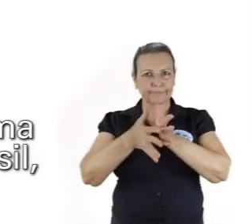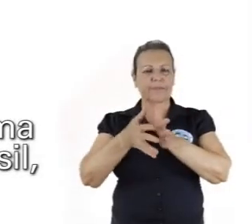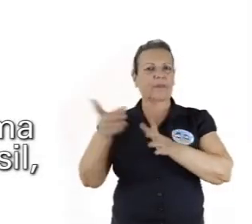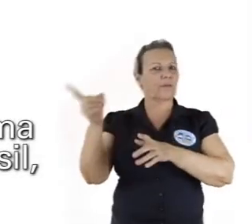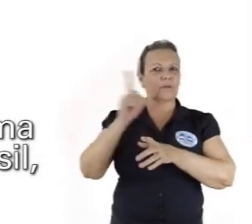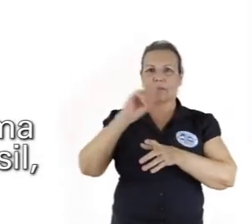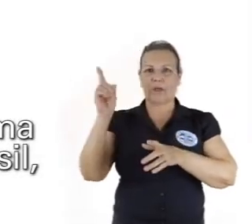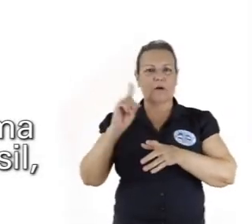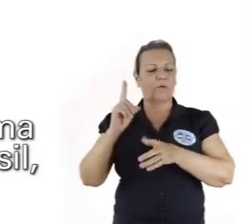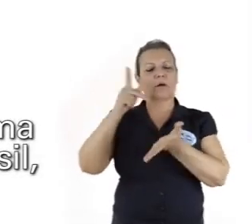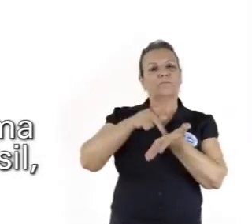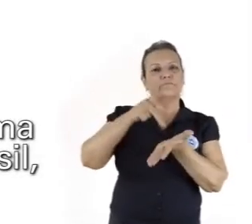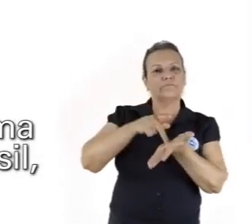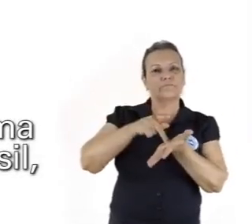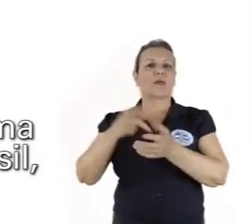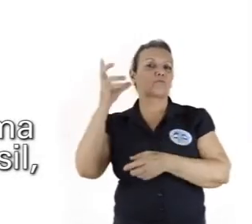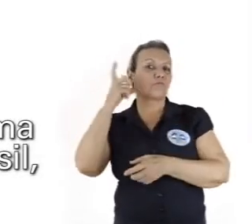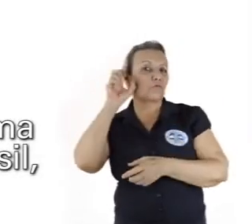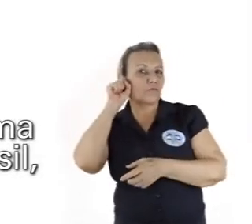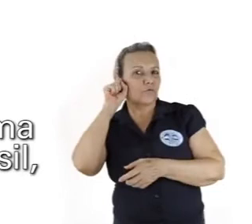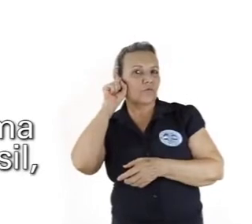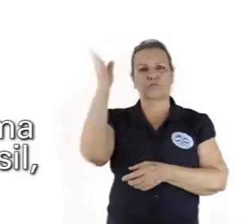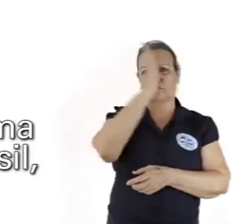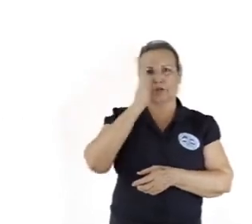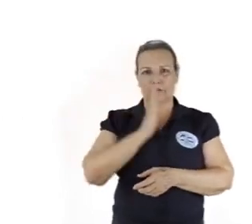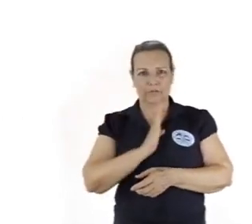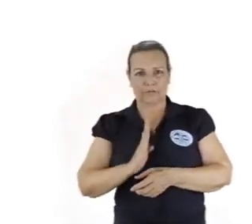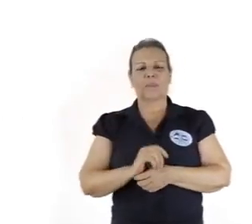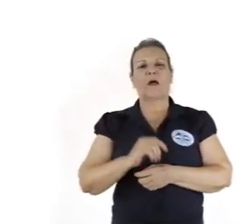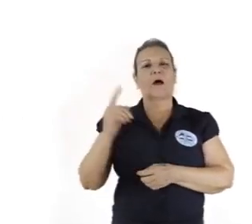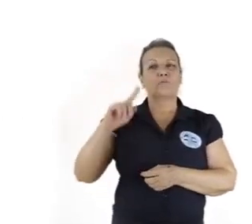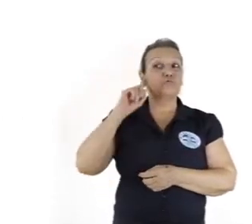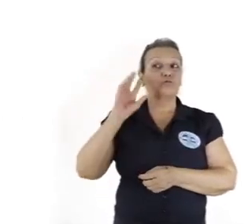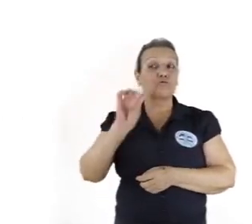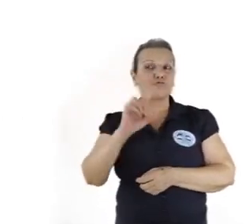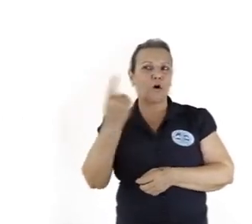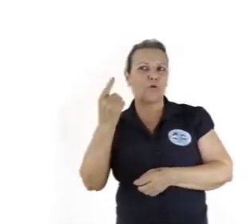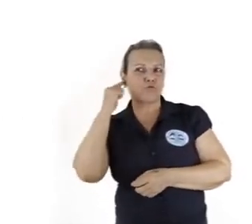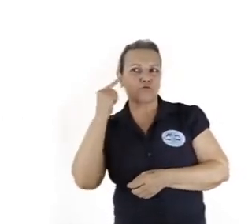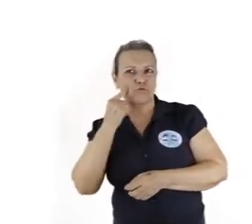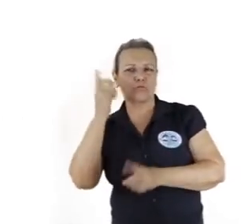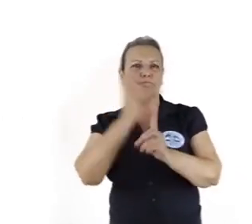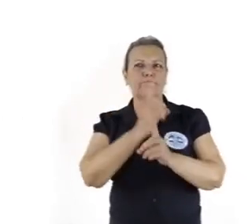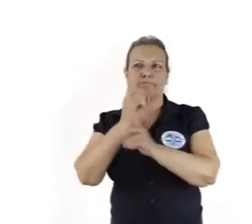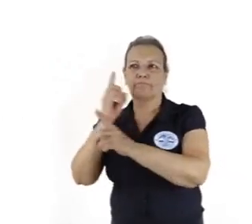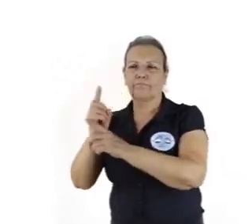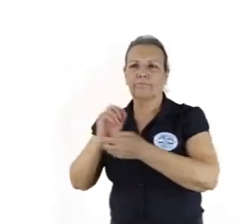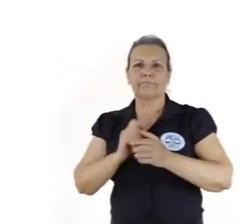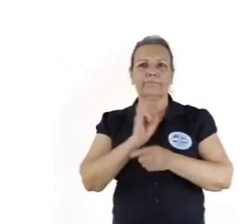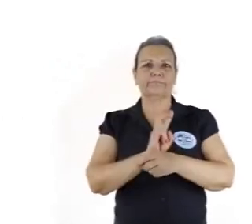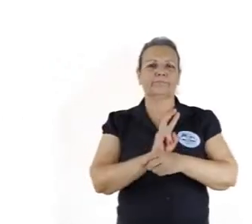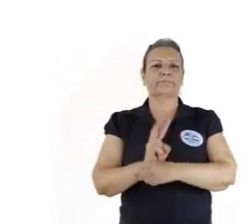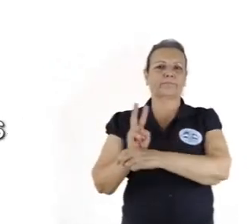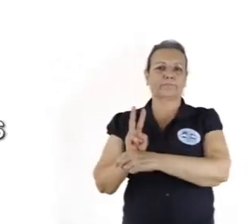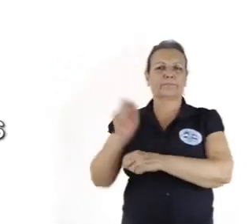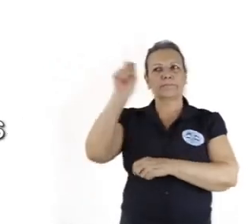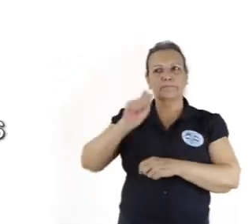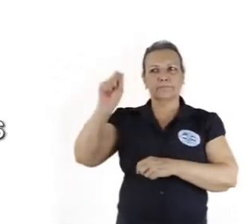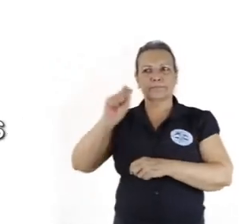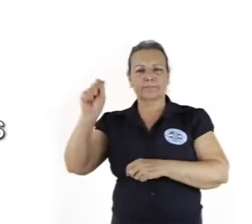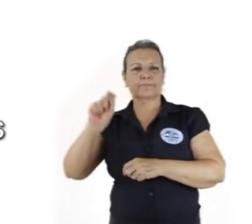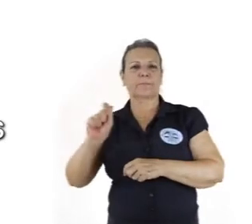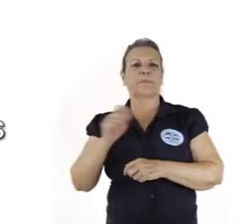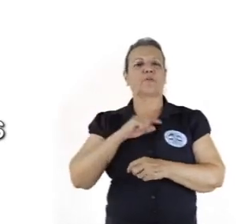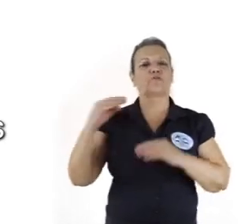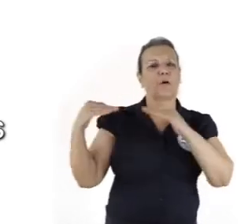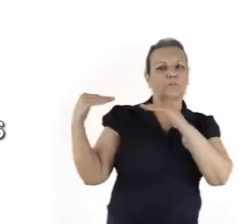de sinais seja uma realidade entre os ouvintes do Brasil, restaria ao surdo encontrar amparo nas instituições, de forma